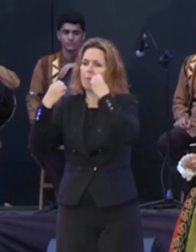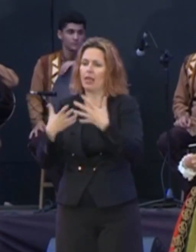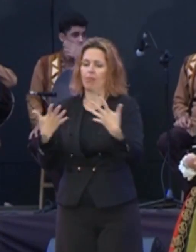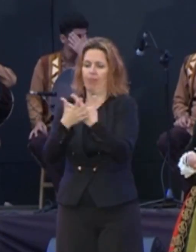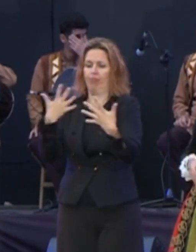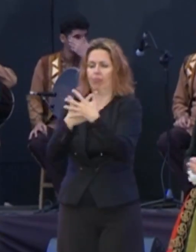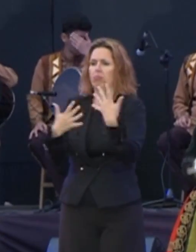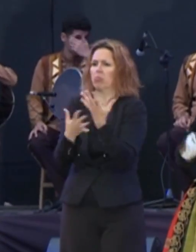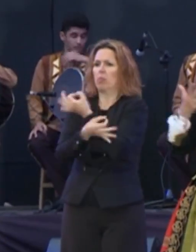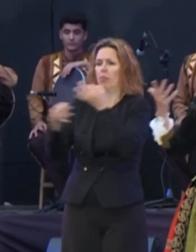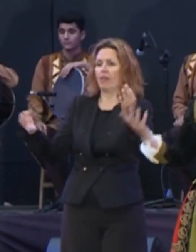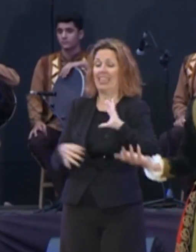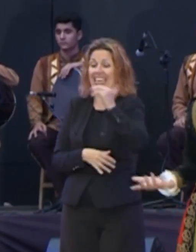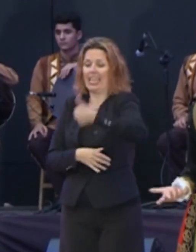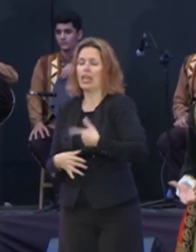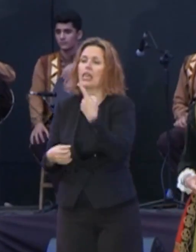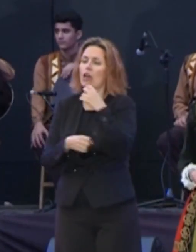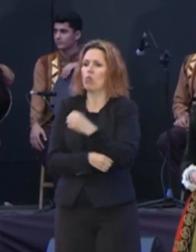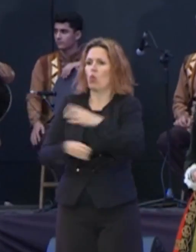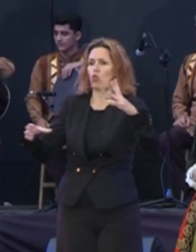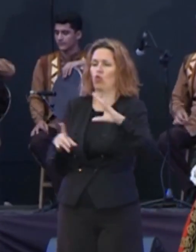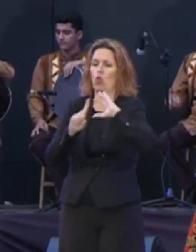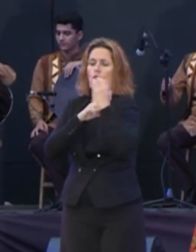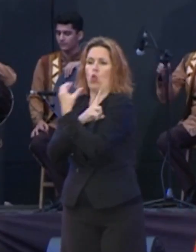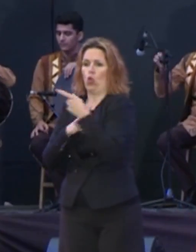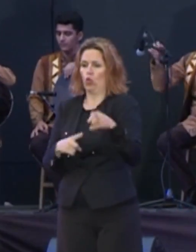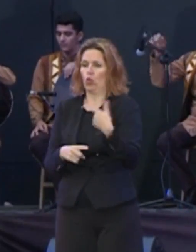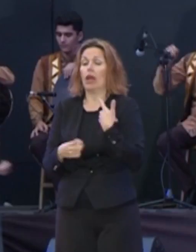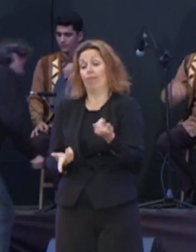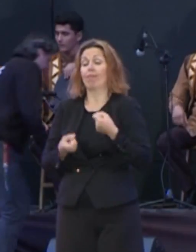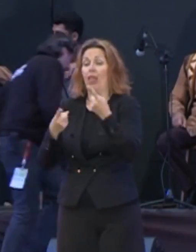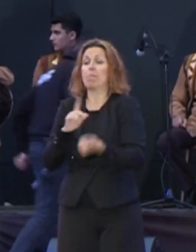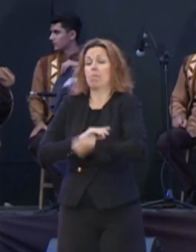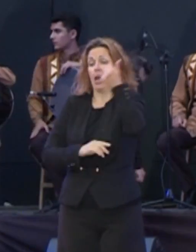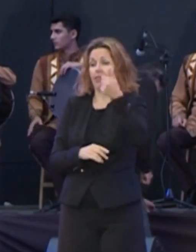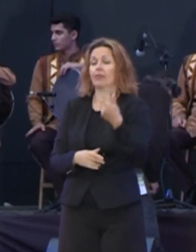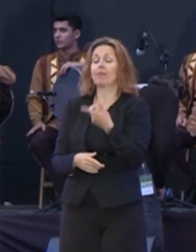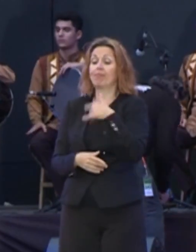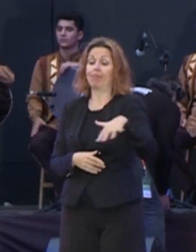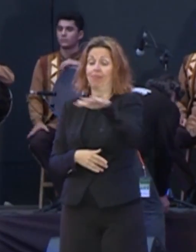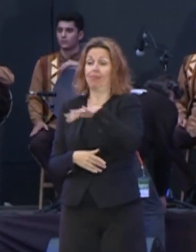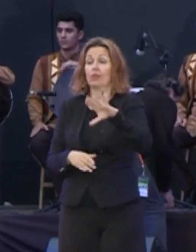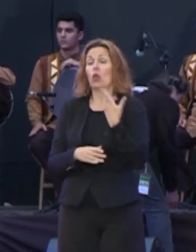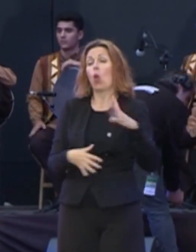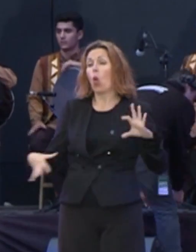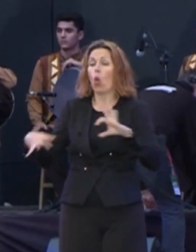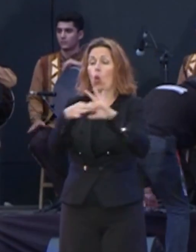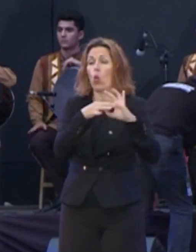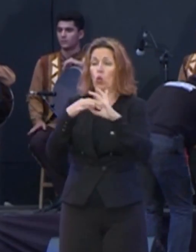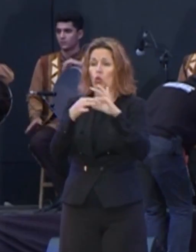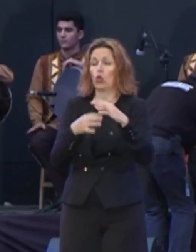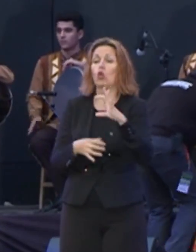pueden mezclar, la riqueza y explosión cultural entonces es enorme. En la Unión Soviética, como ha ocurrido en tantos